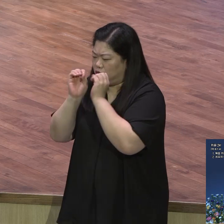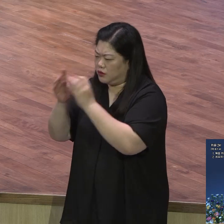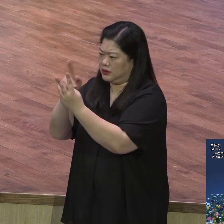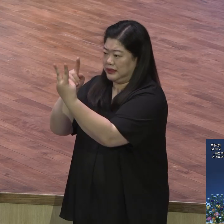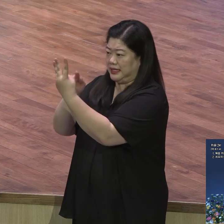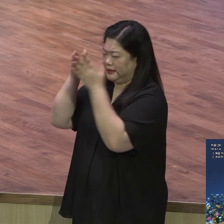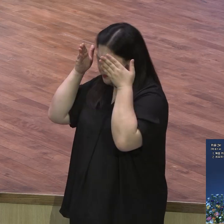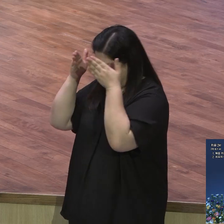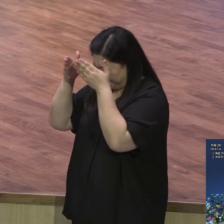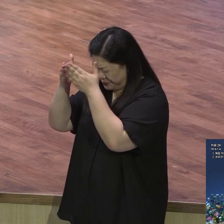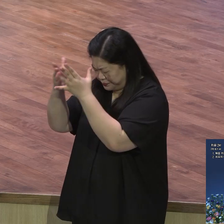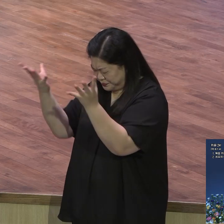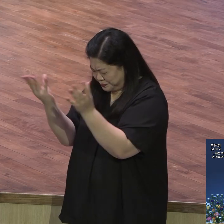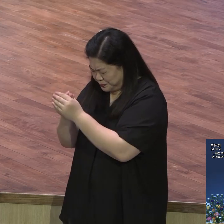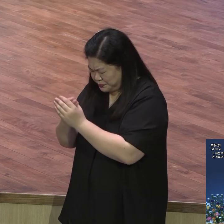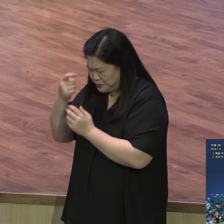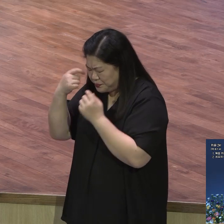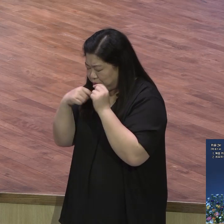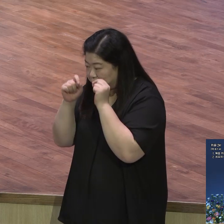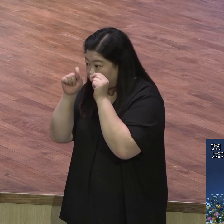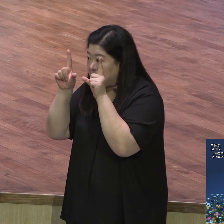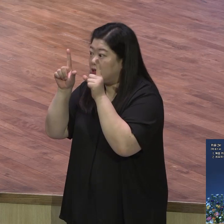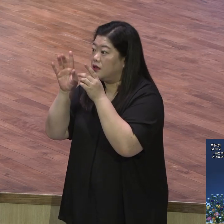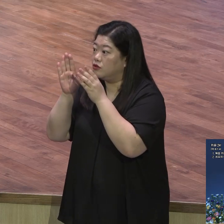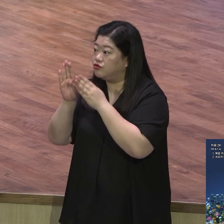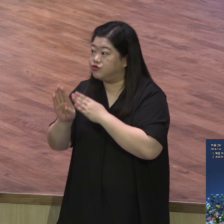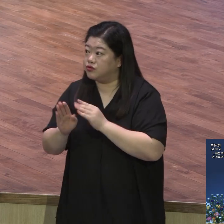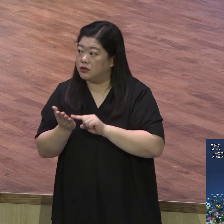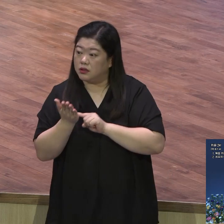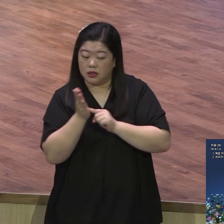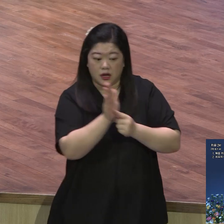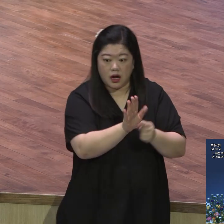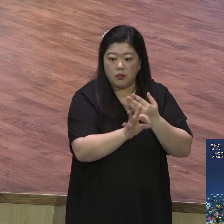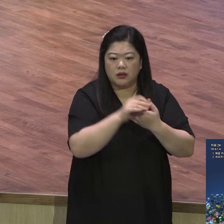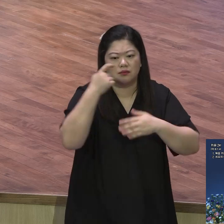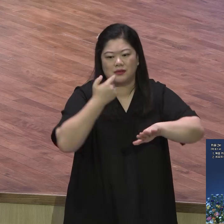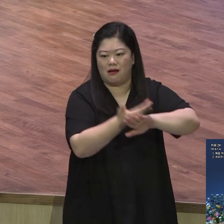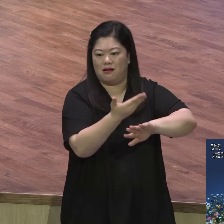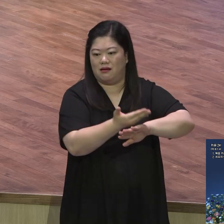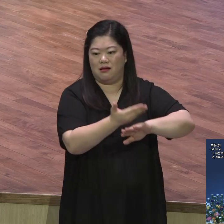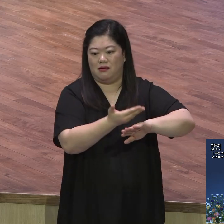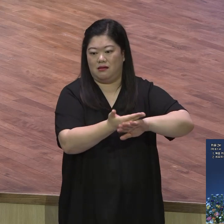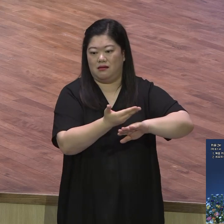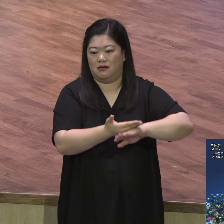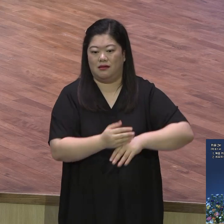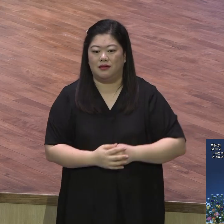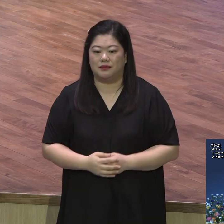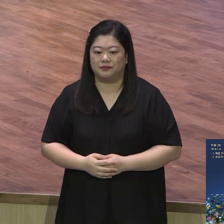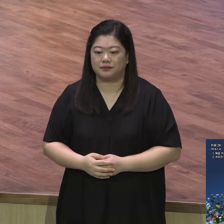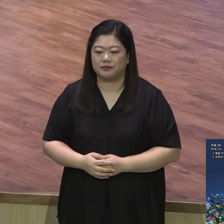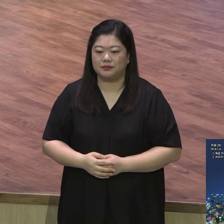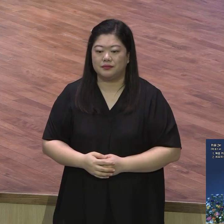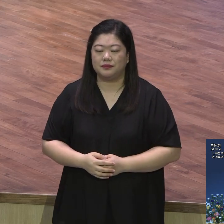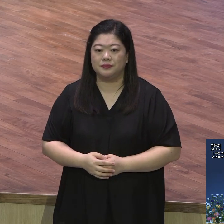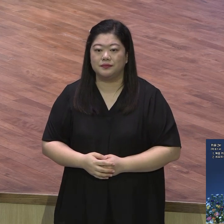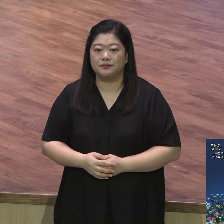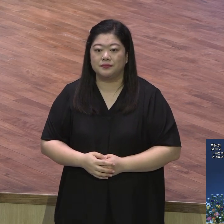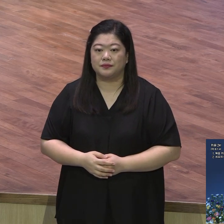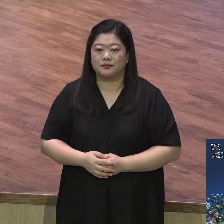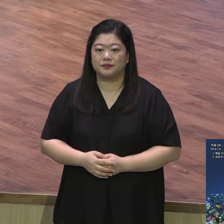놀라운 응답 이게 뭐냐면 25 영혼의 응답을 체험해야 된다 그 말이죠. 그것이 제휘입사 삶인데